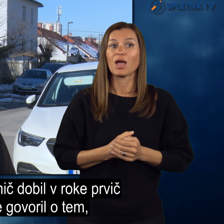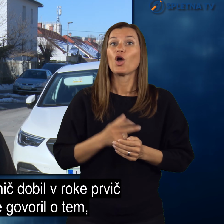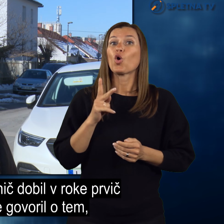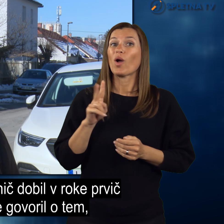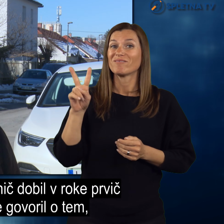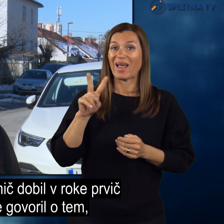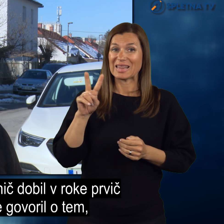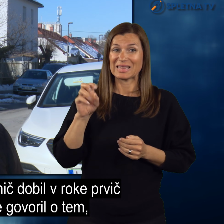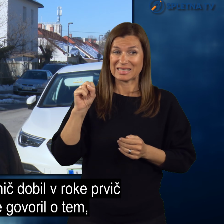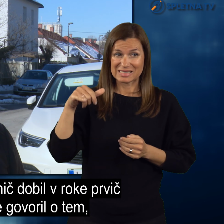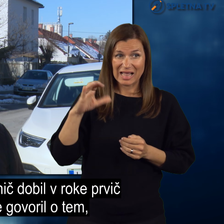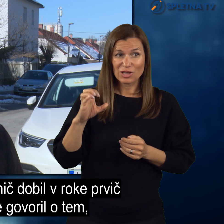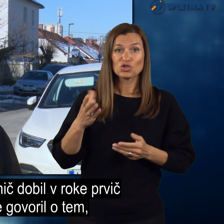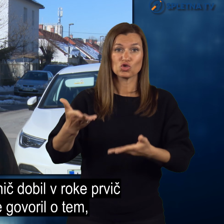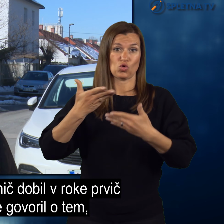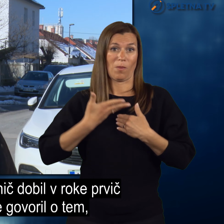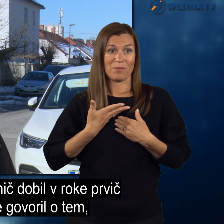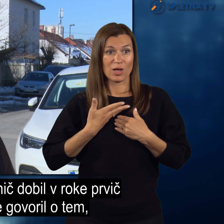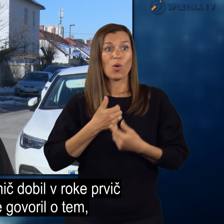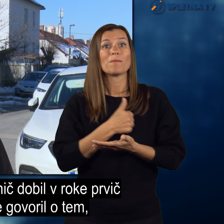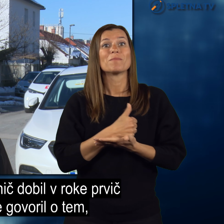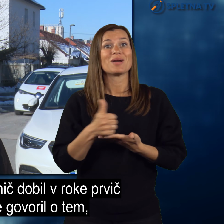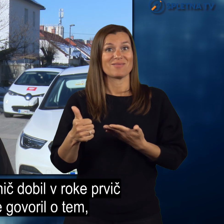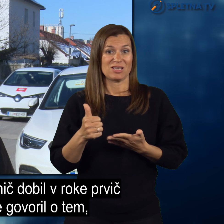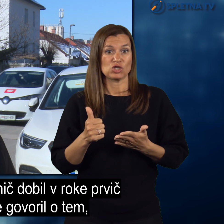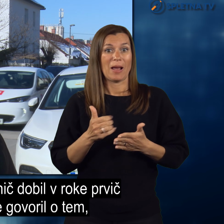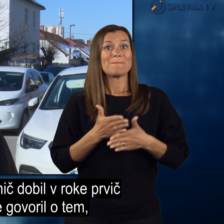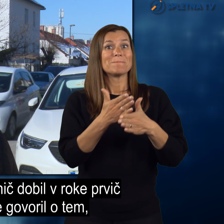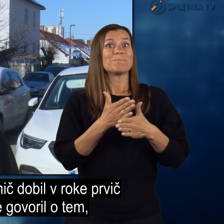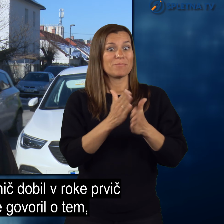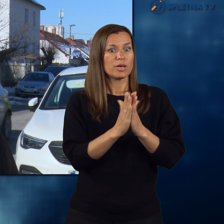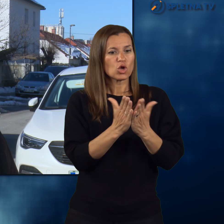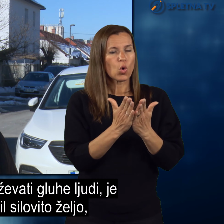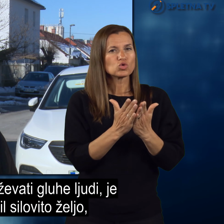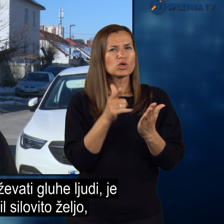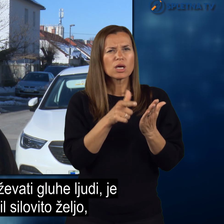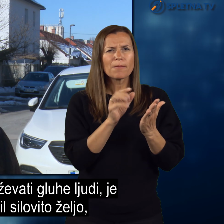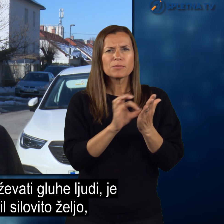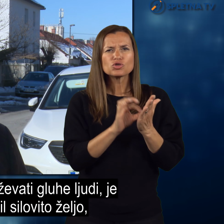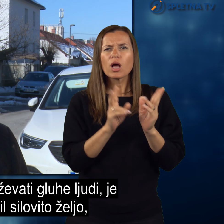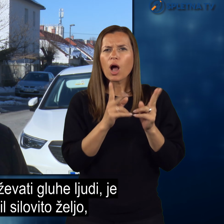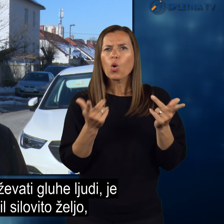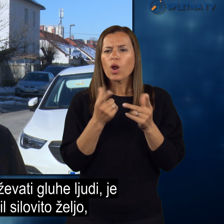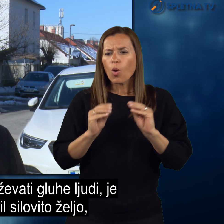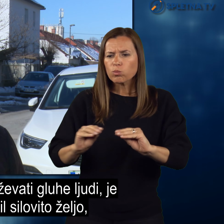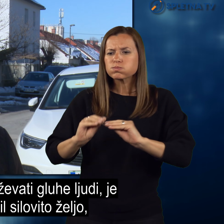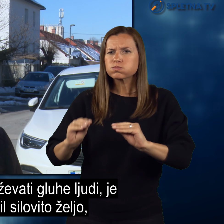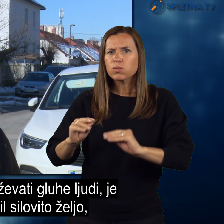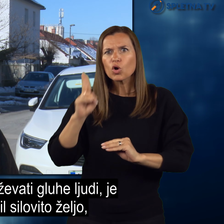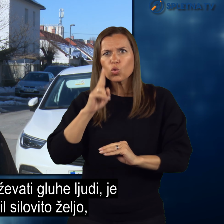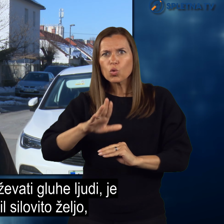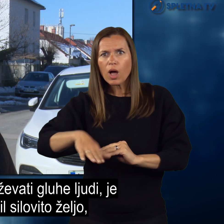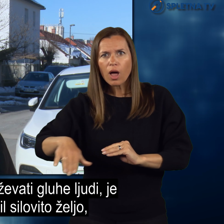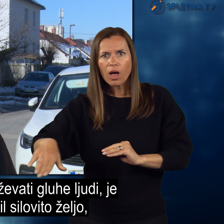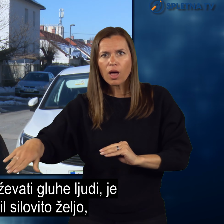Ko je Valentin Stanič dobil v roke prvič priročnik, ki je govoril o tem, kako se da izobraževati gluhe